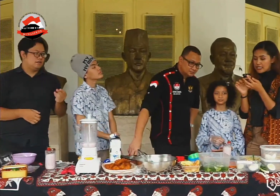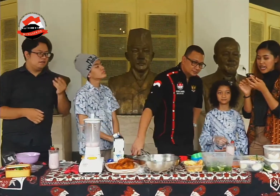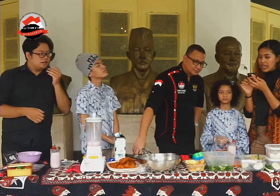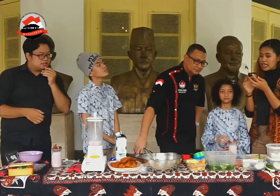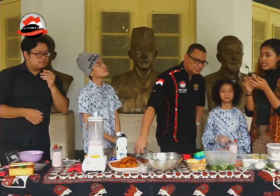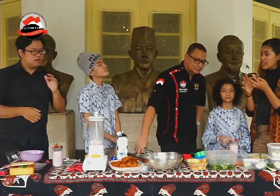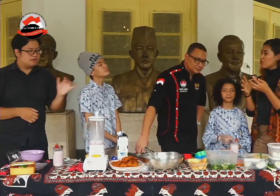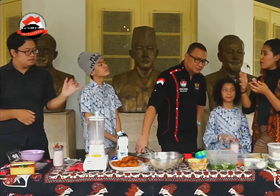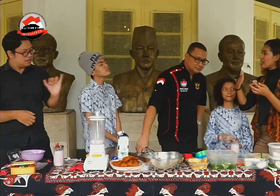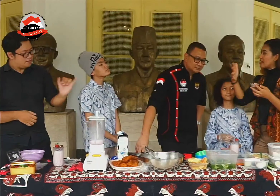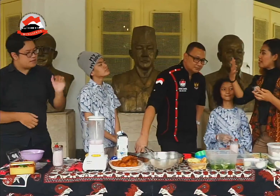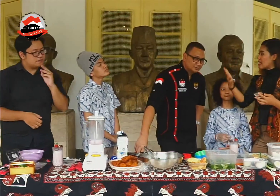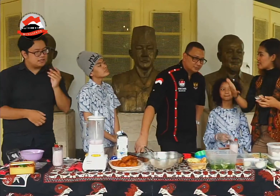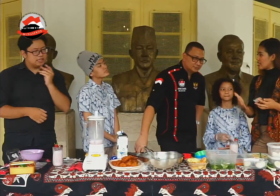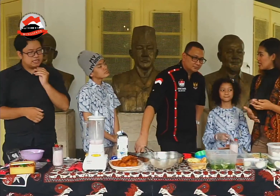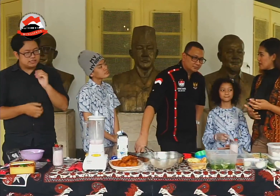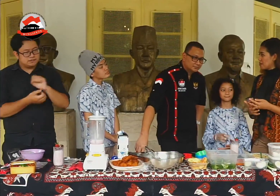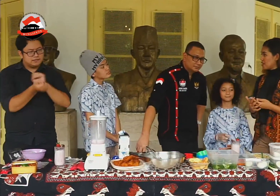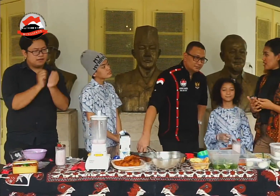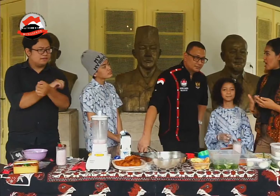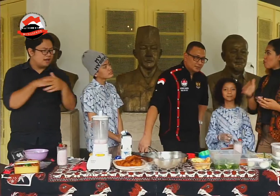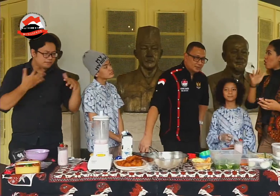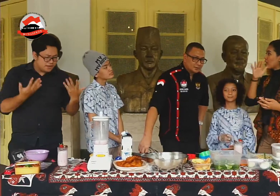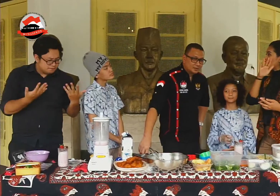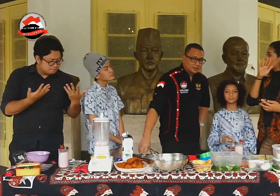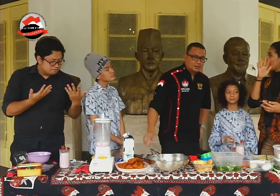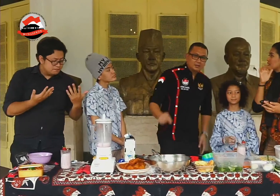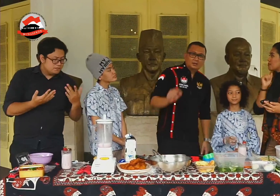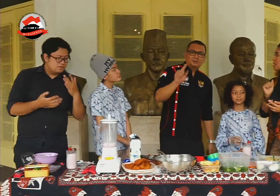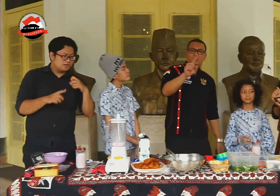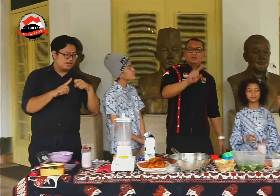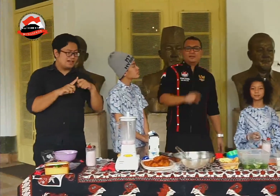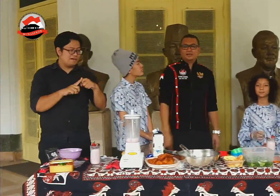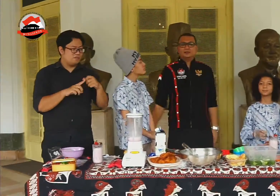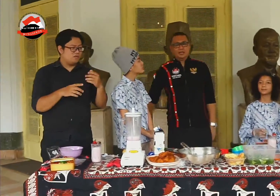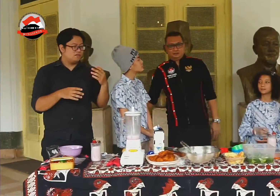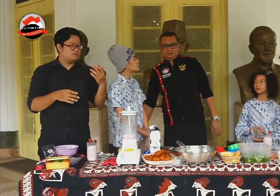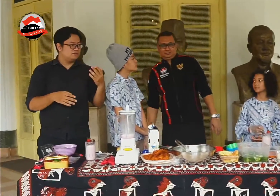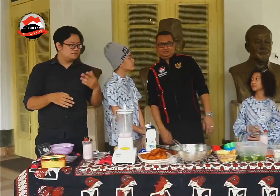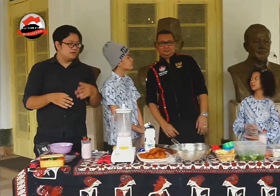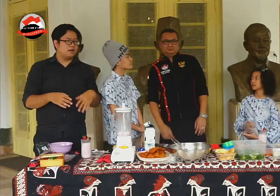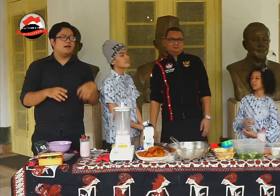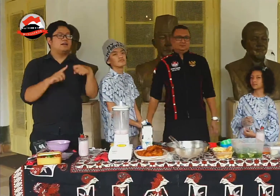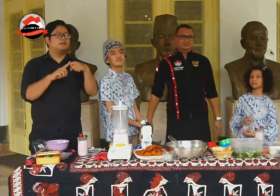apa ya selain nasi? Jadi mungkin pengganti nasi nih. Karbohidrat lain pengganti.